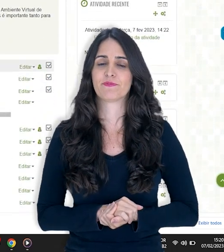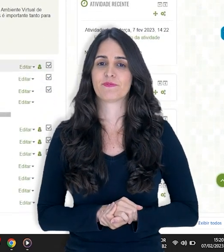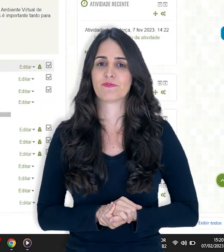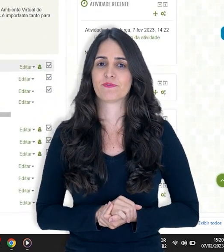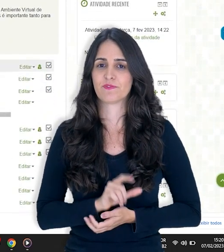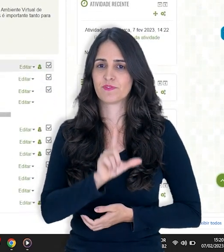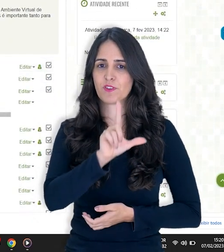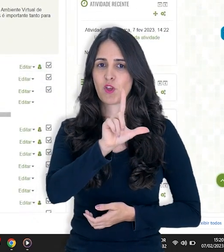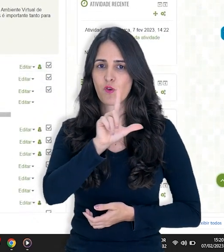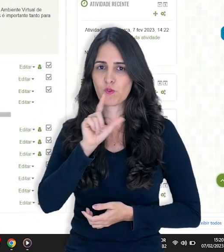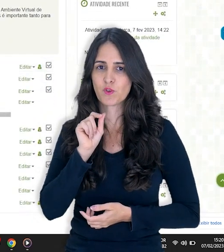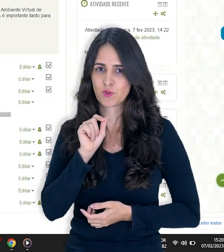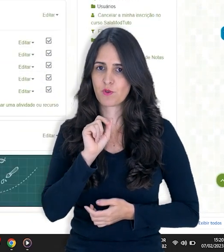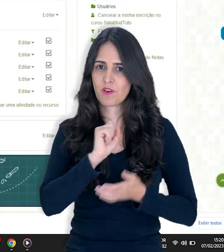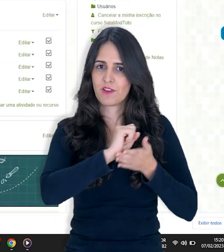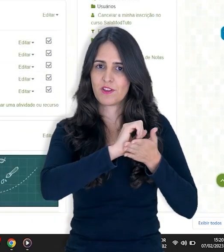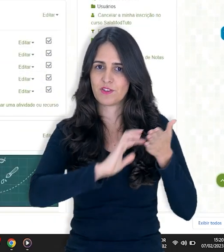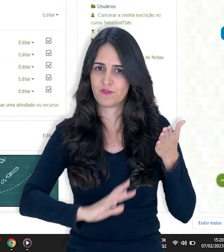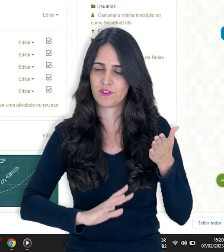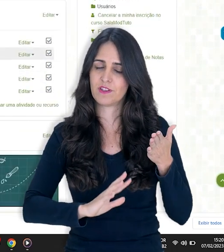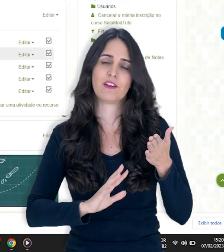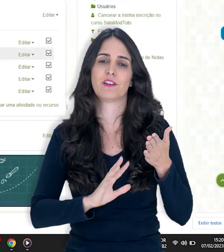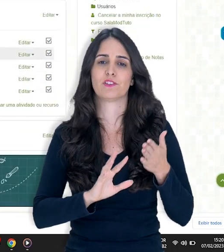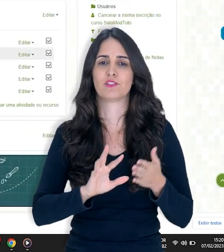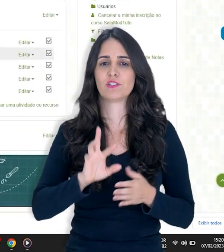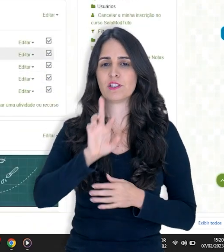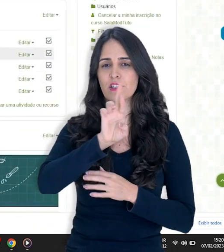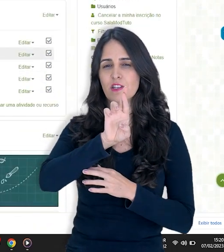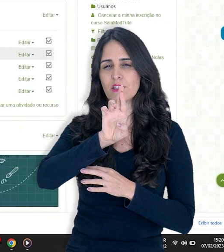de restaurar. Ó,